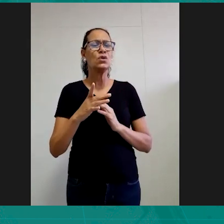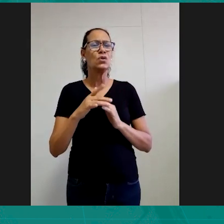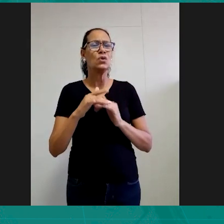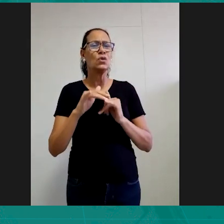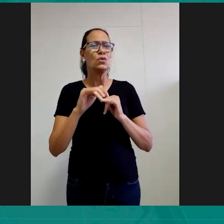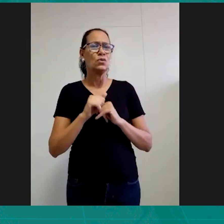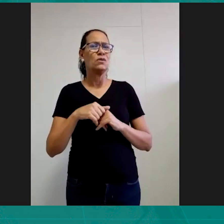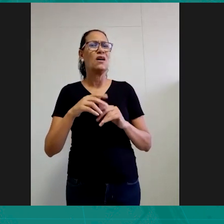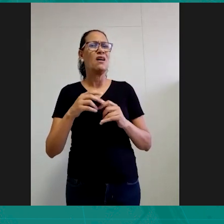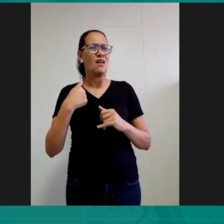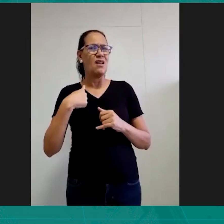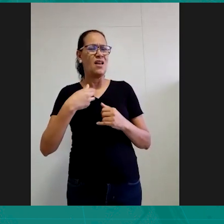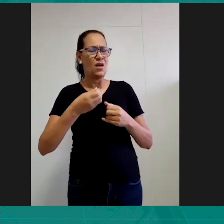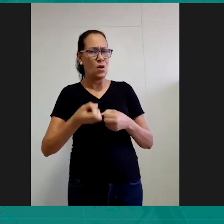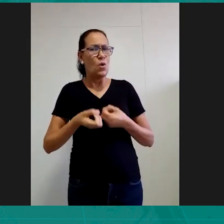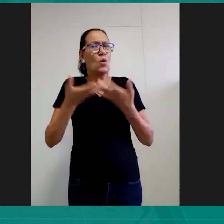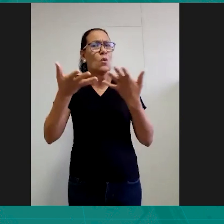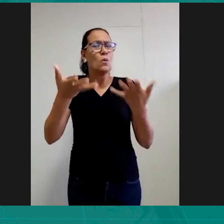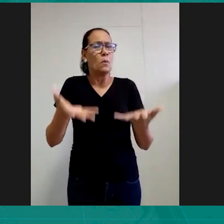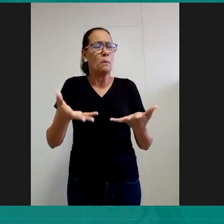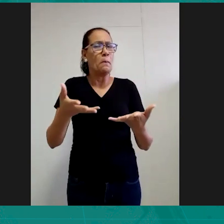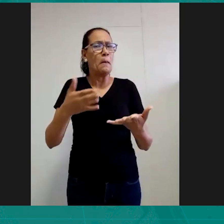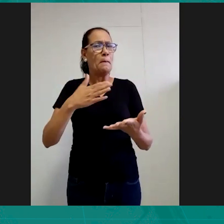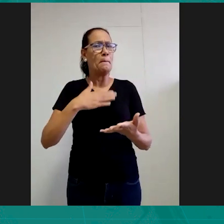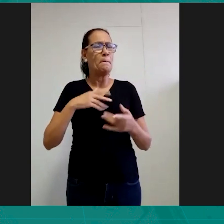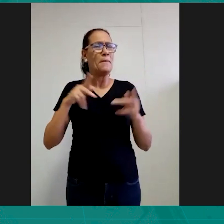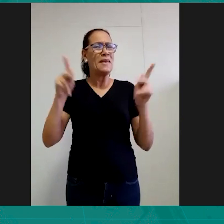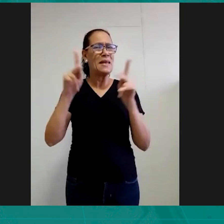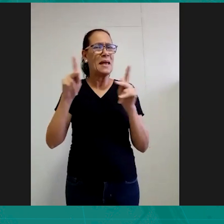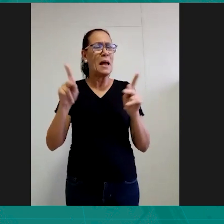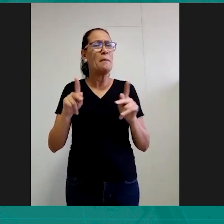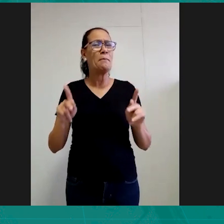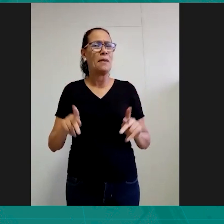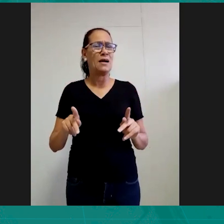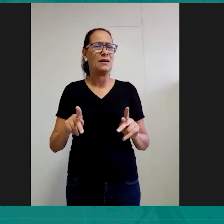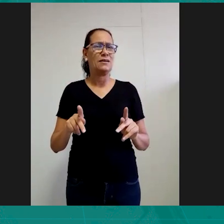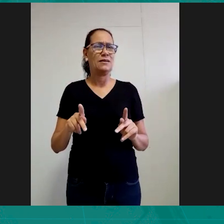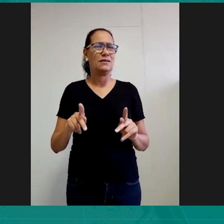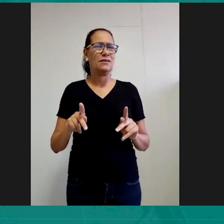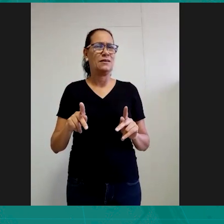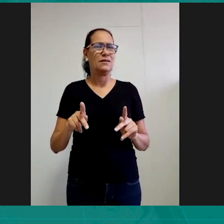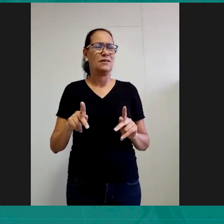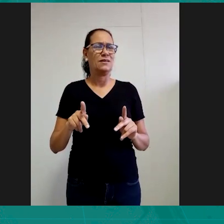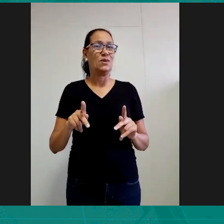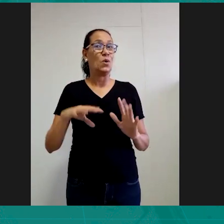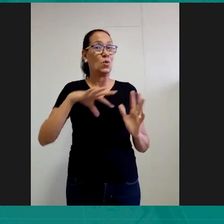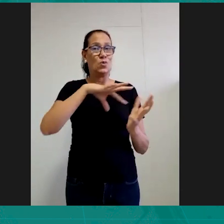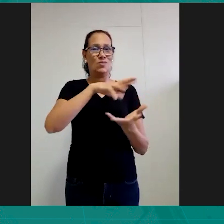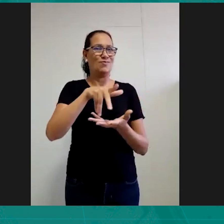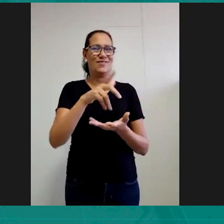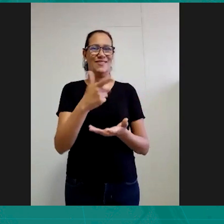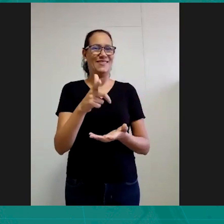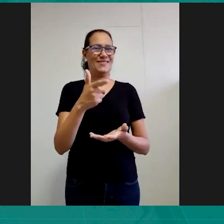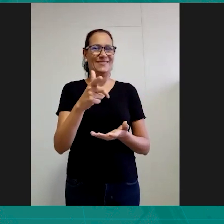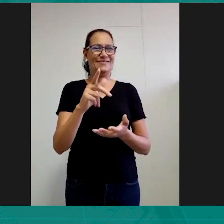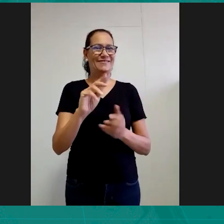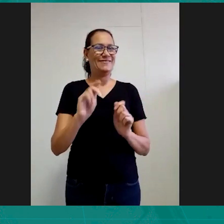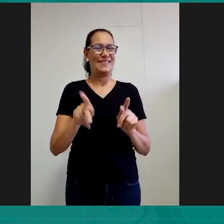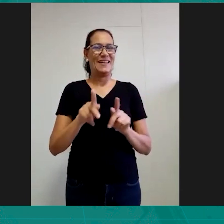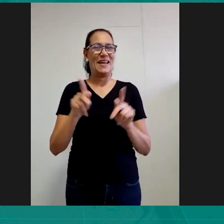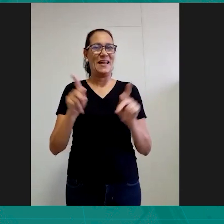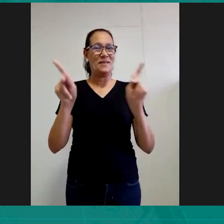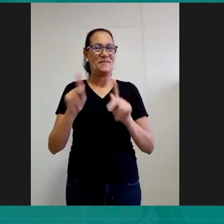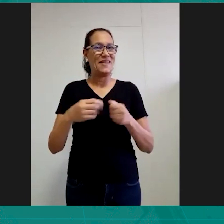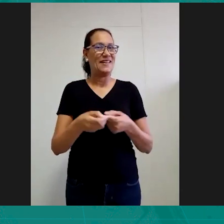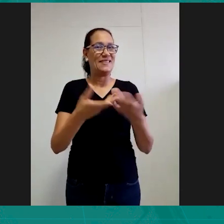dou, não vou lá dou como a dá o mundo, não se turbe o vosso coração,